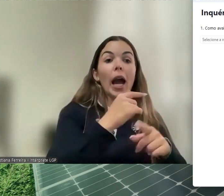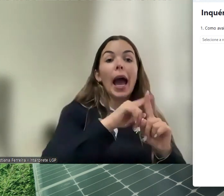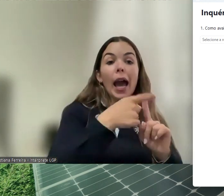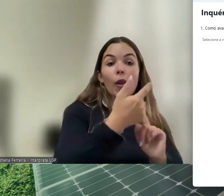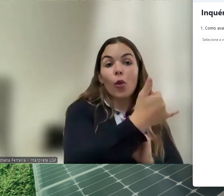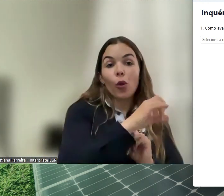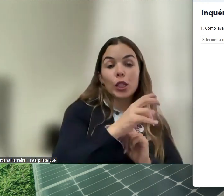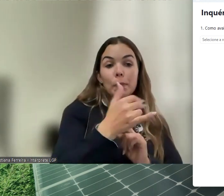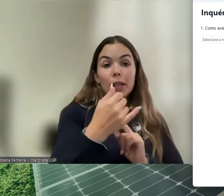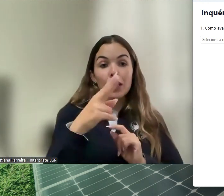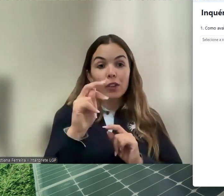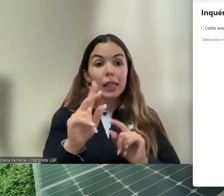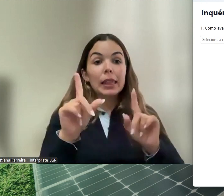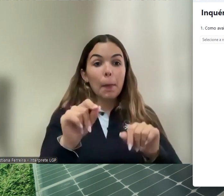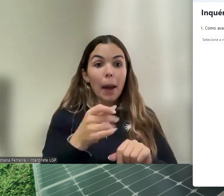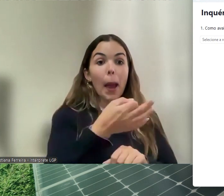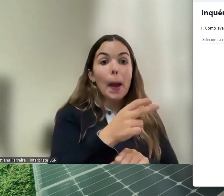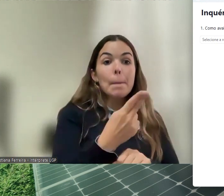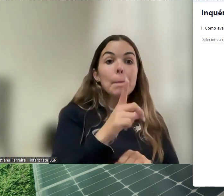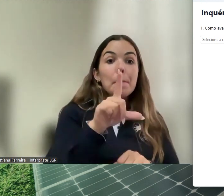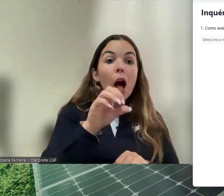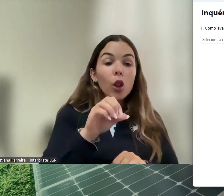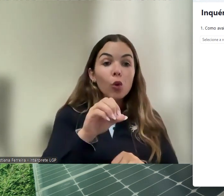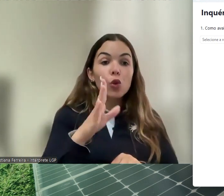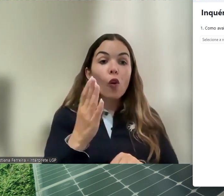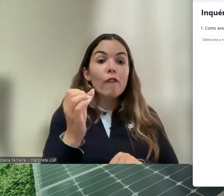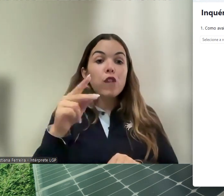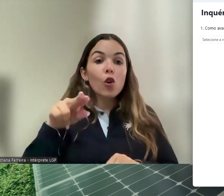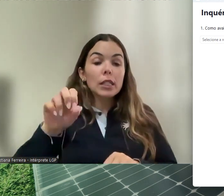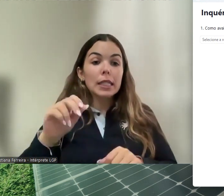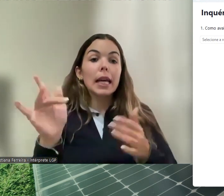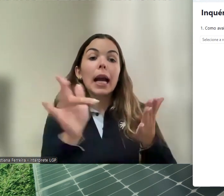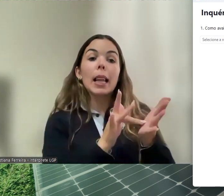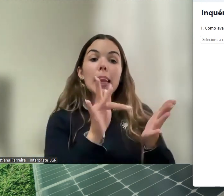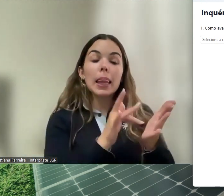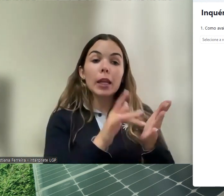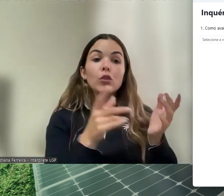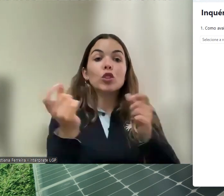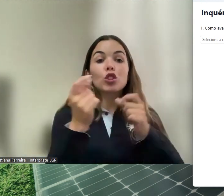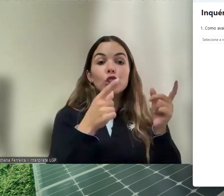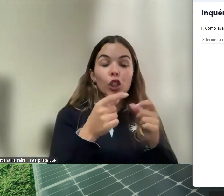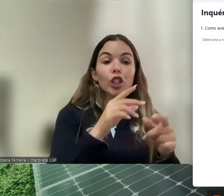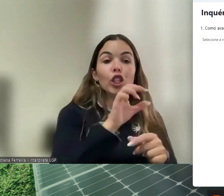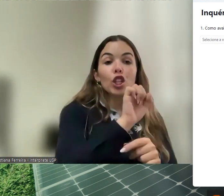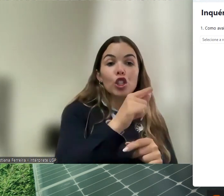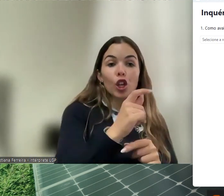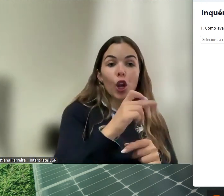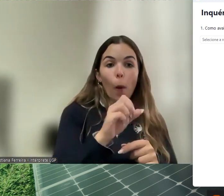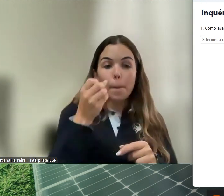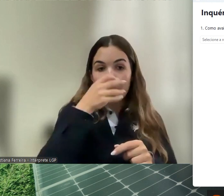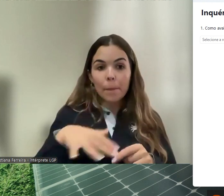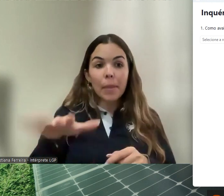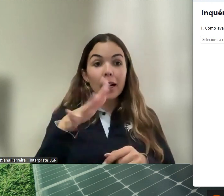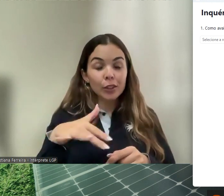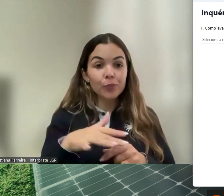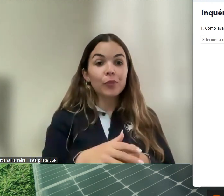do livro de Paulo Fonseca, Desenvolvimento Sustentável no Território, o caso Estrela Geoparque Mundial da Unesco,